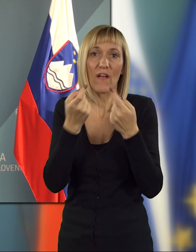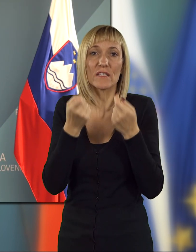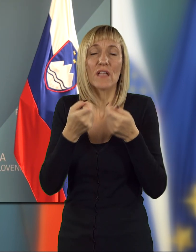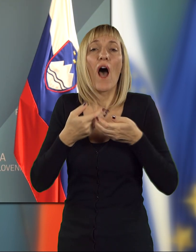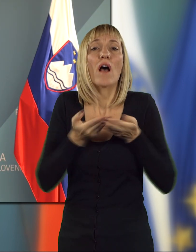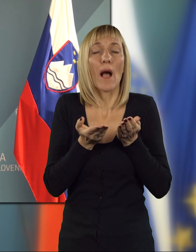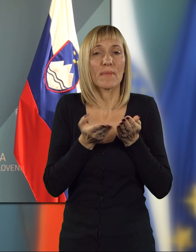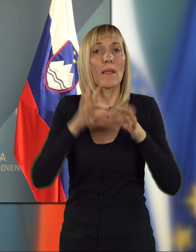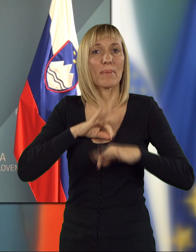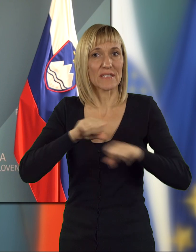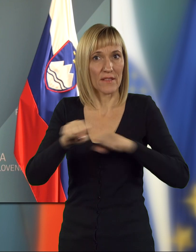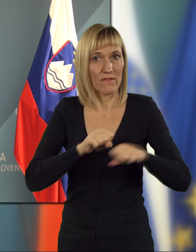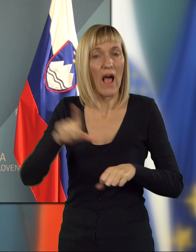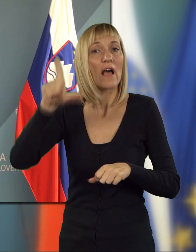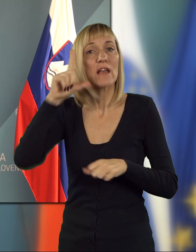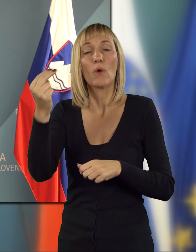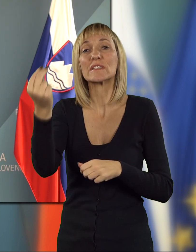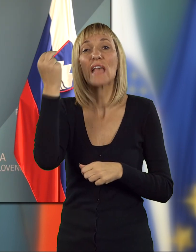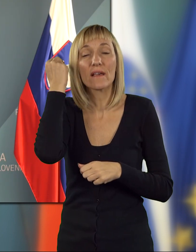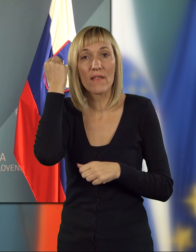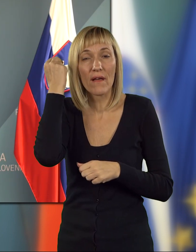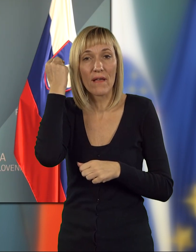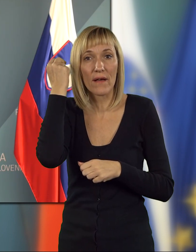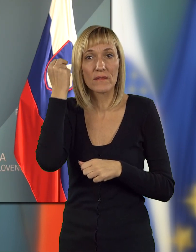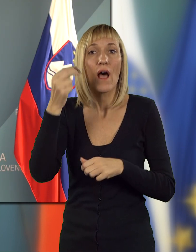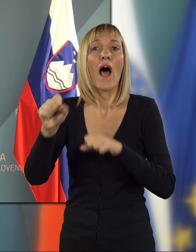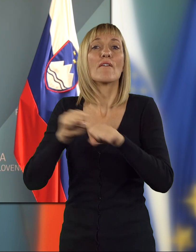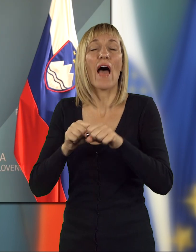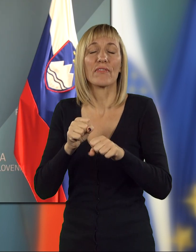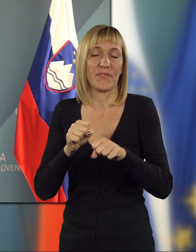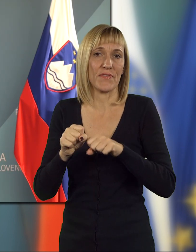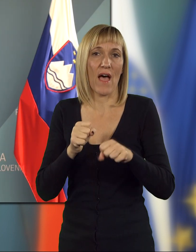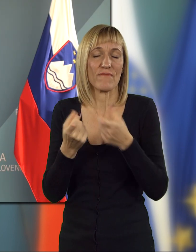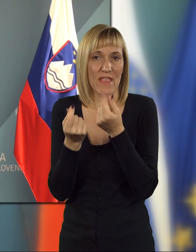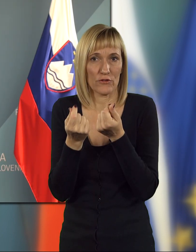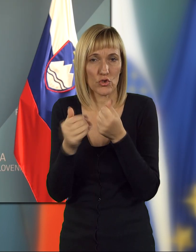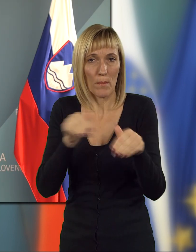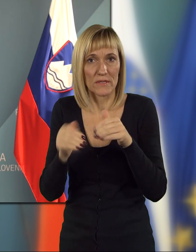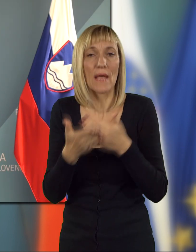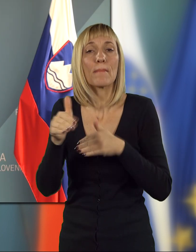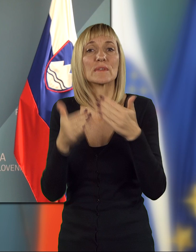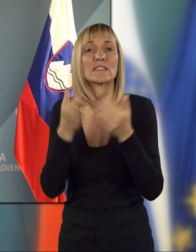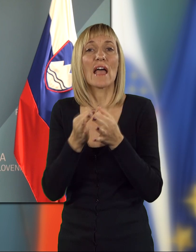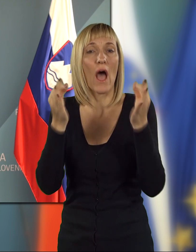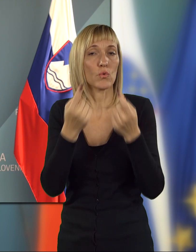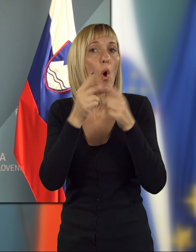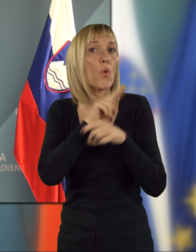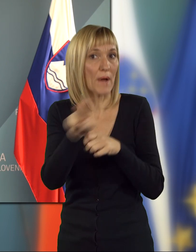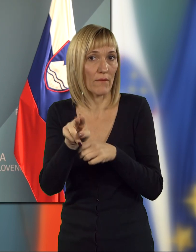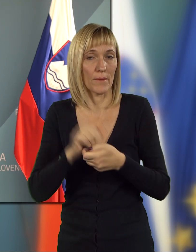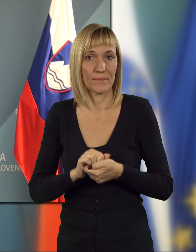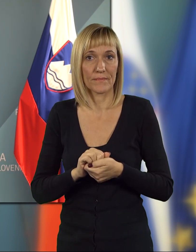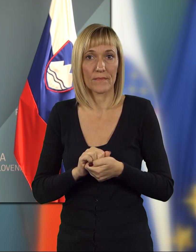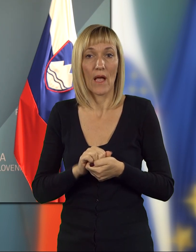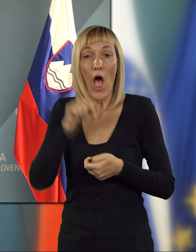iz kabineta predsednika vlade, z generalnega sekretarjata vlade, z finančnega ministrstva in z Ministrstva za javno